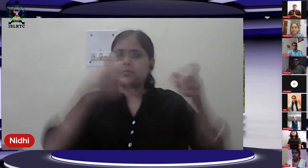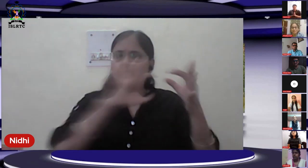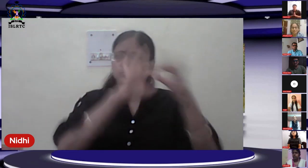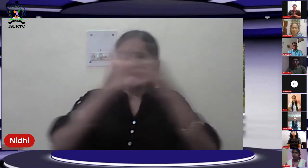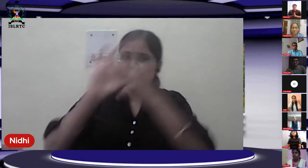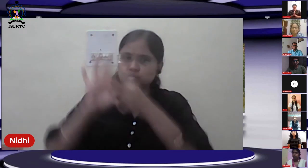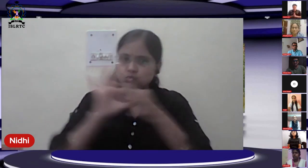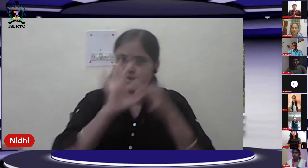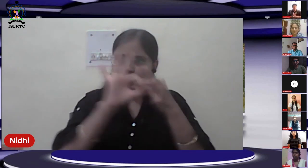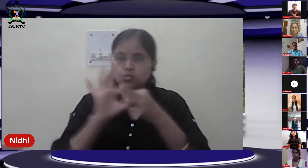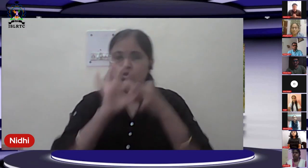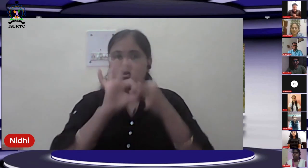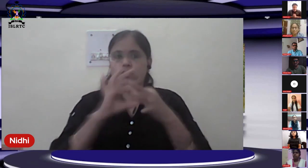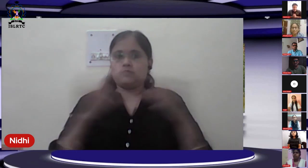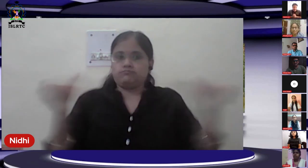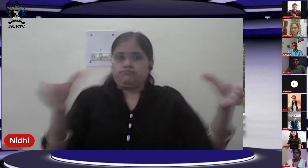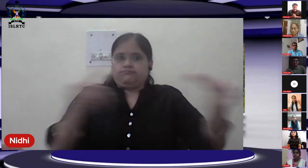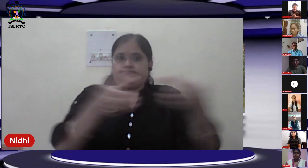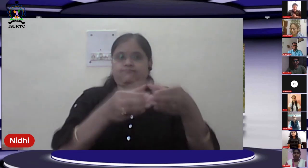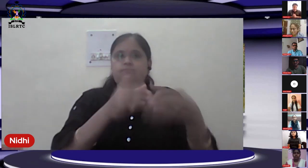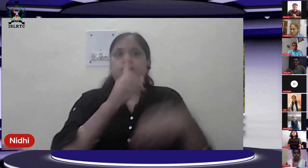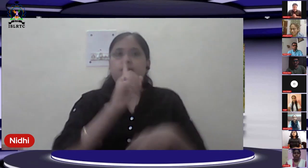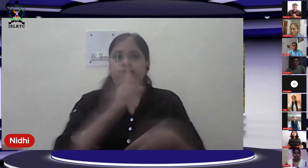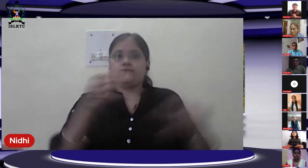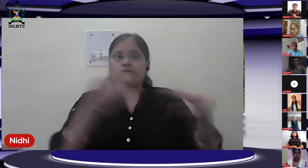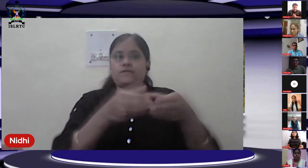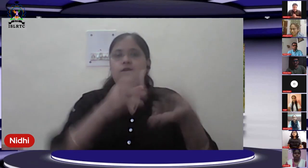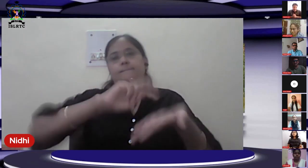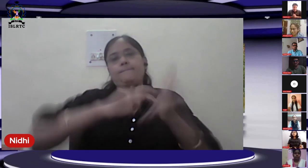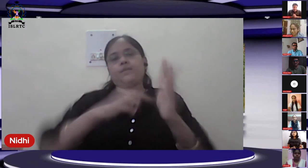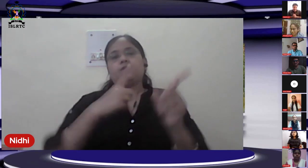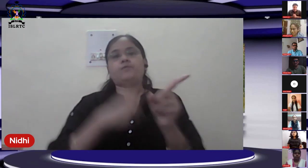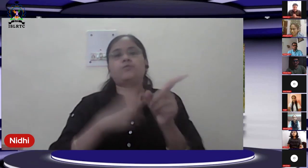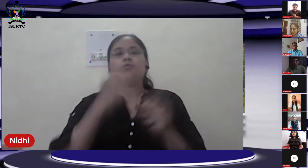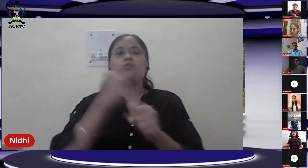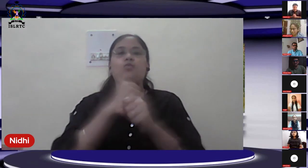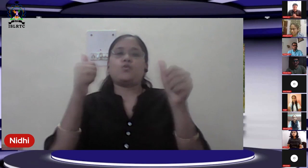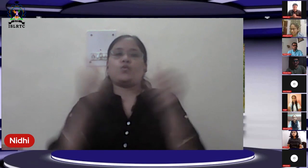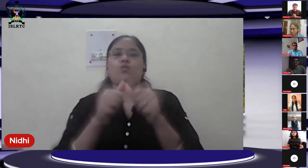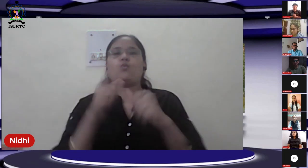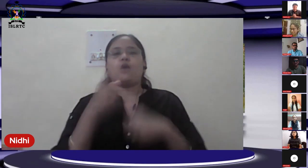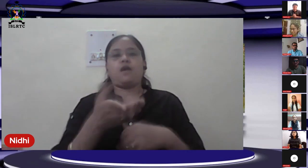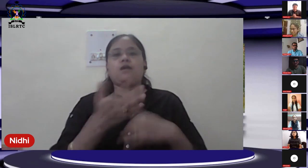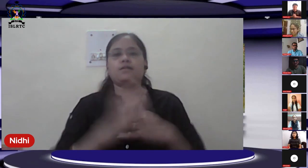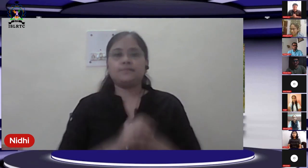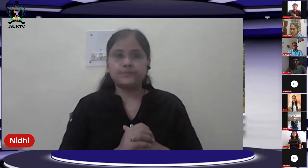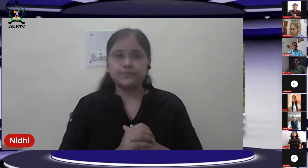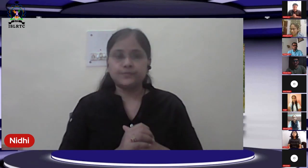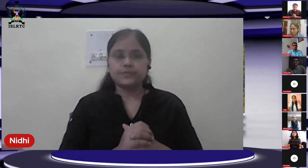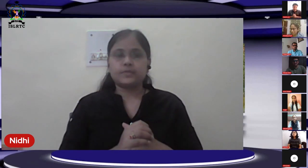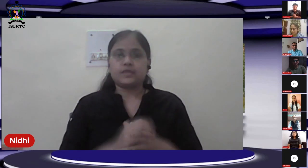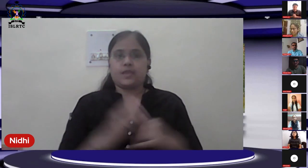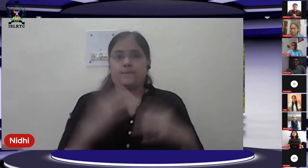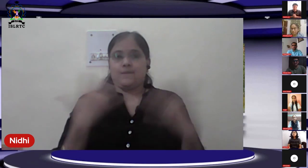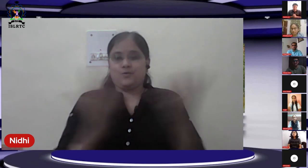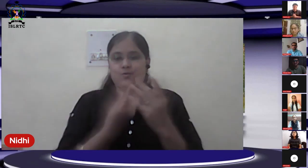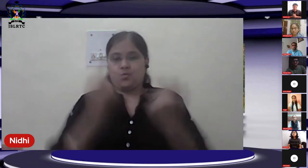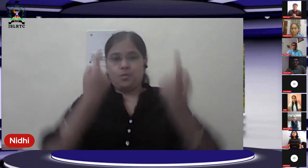या यूनाइट होना, ये सब योगा का अर्थ बताया गया है, यूनाइट होना। हमारी सारी एक्टिविटी को यूनाइट करना, हमारे